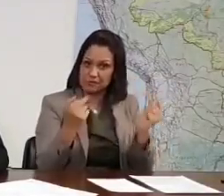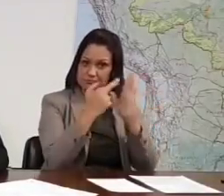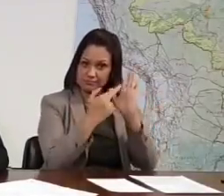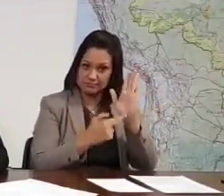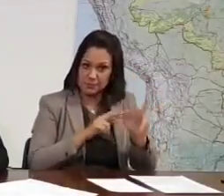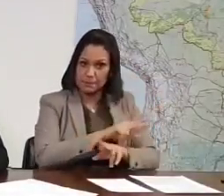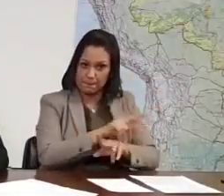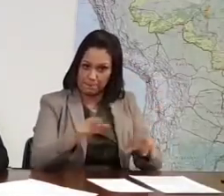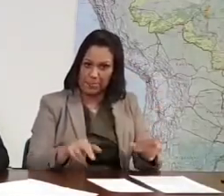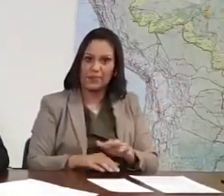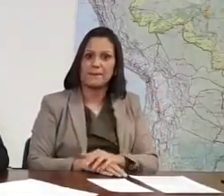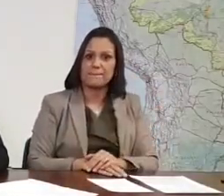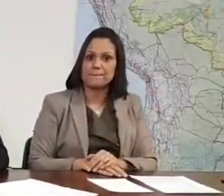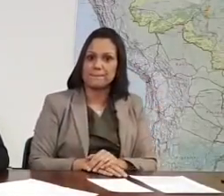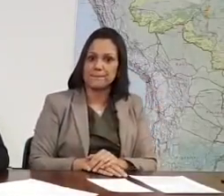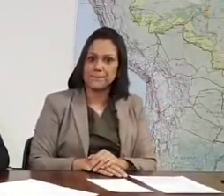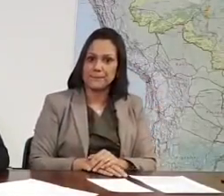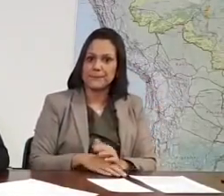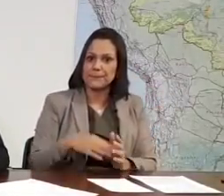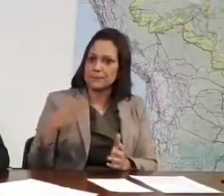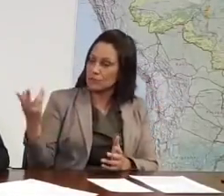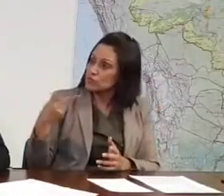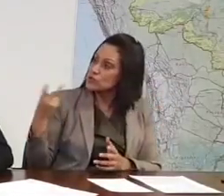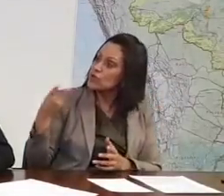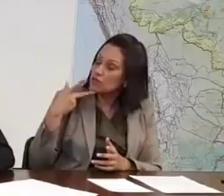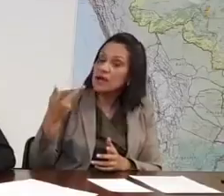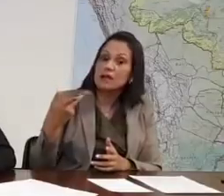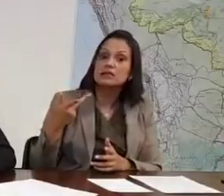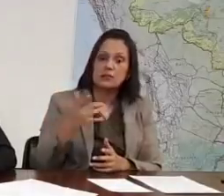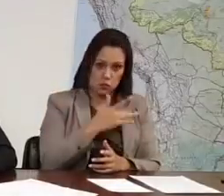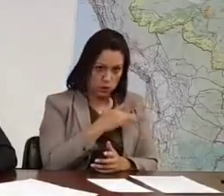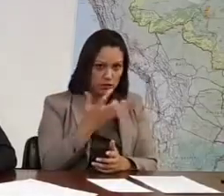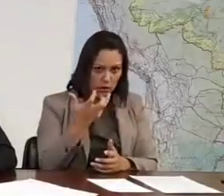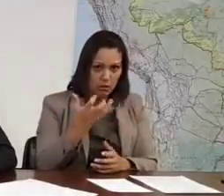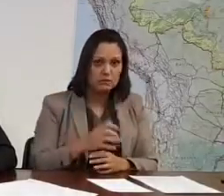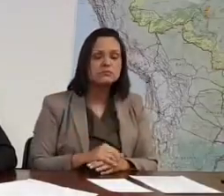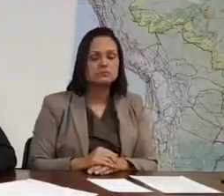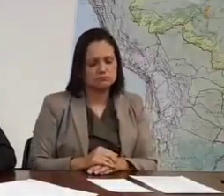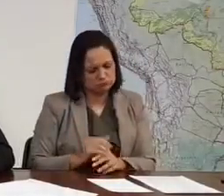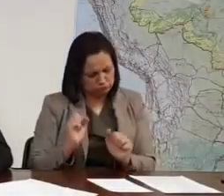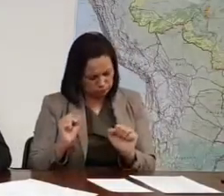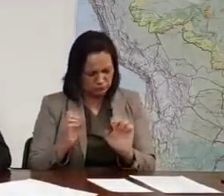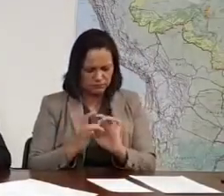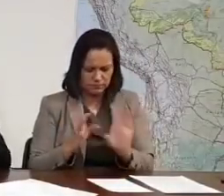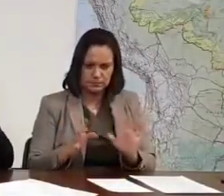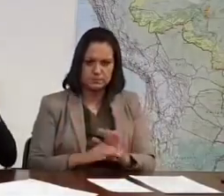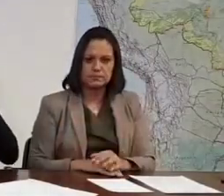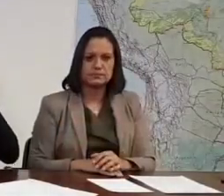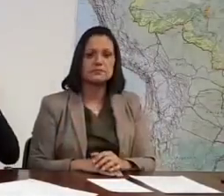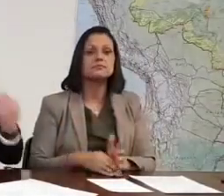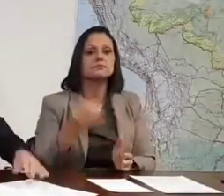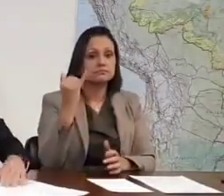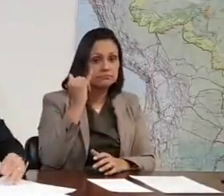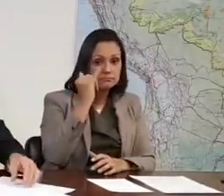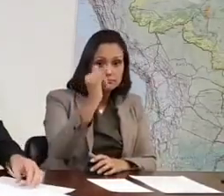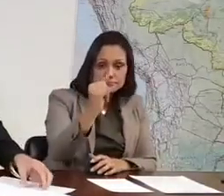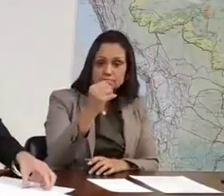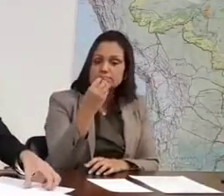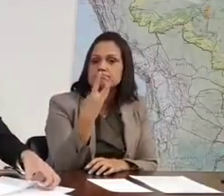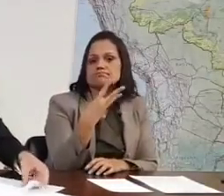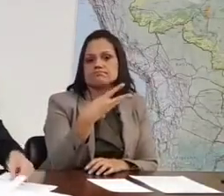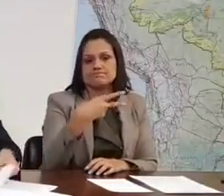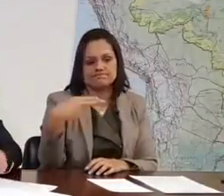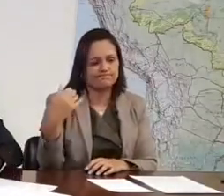Perfeito. Posso falar? Você pode, deve. Não, eu só quero lembrar três coisas aqui que eu acho que é